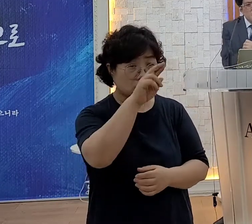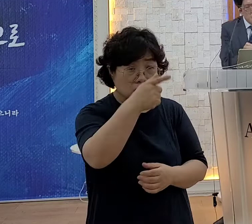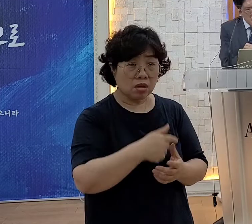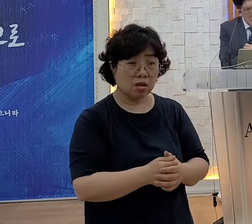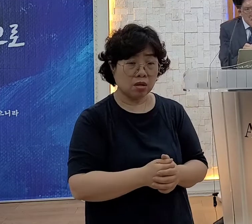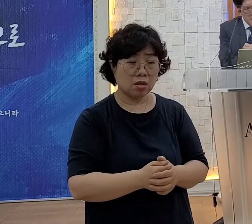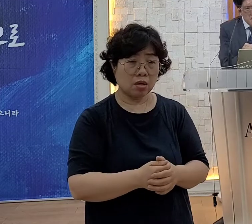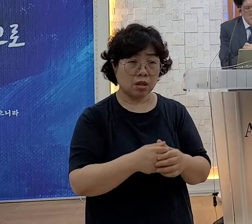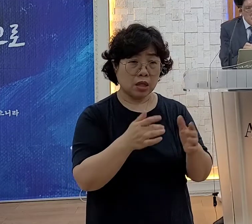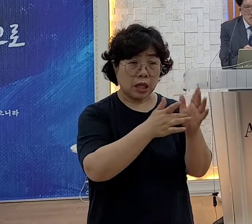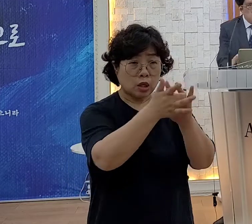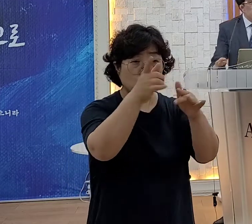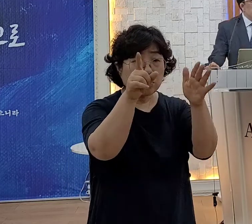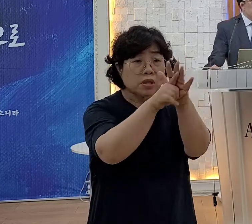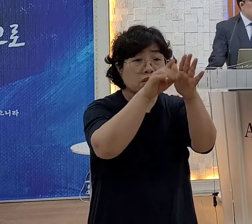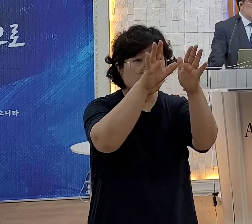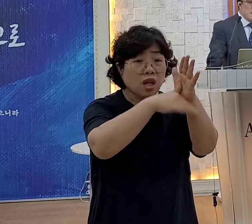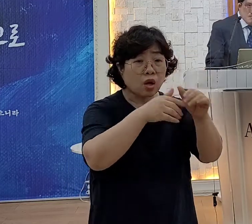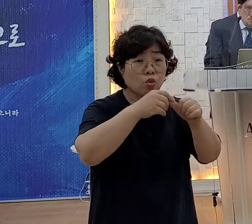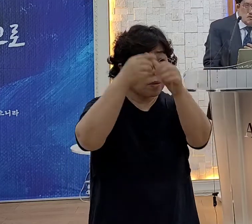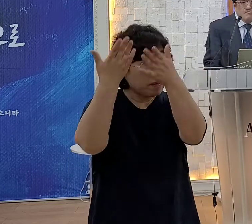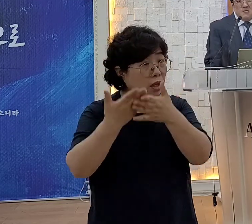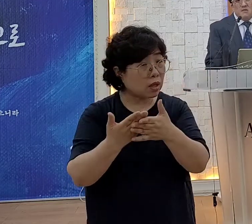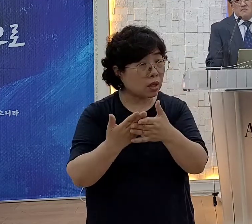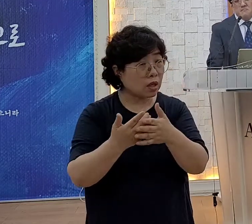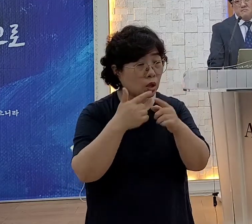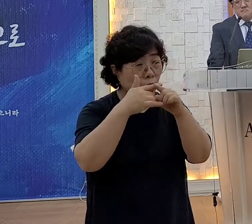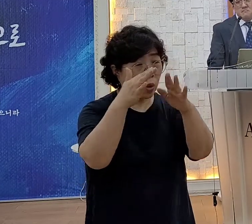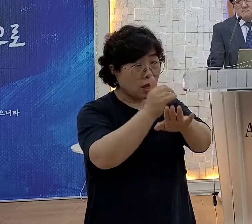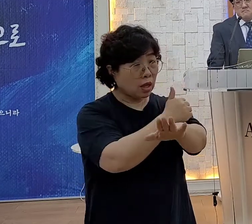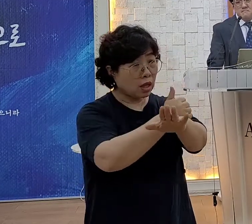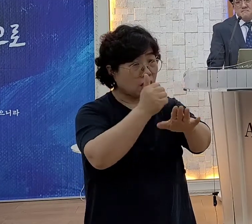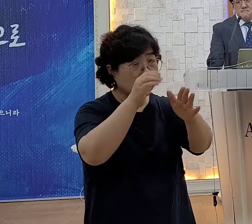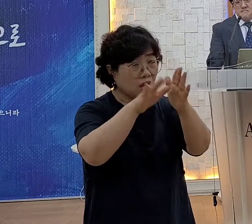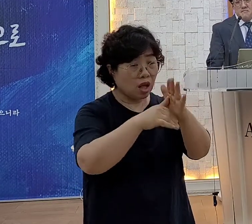제 말이 틀렸습니까? 절대로 아니에요. 내가 목사입니다.